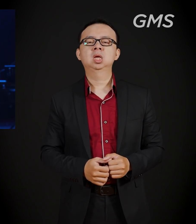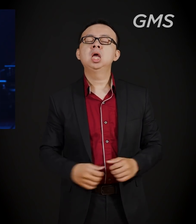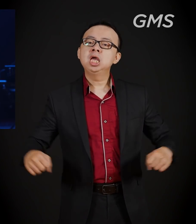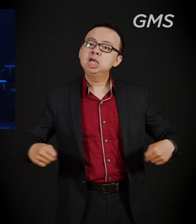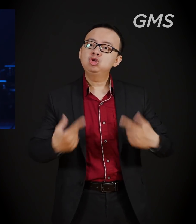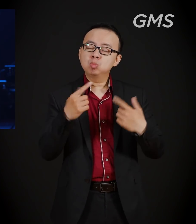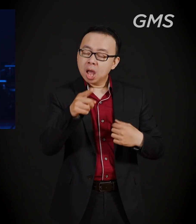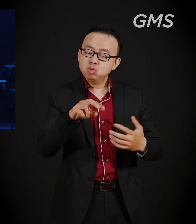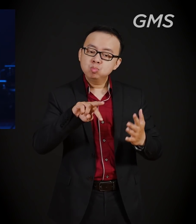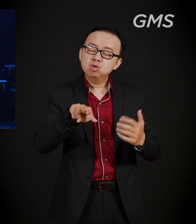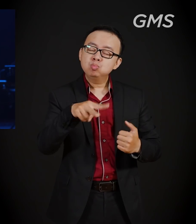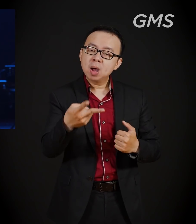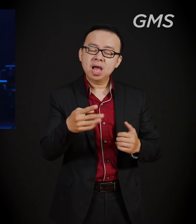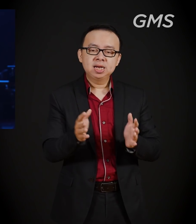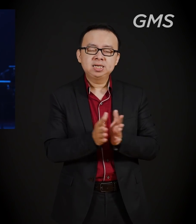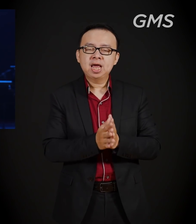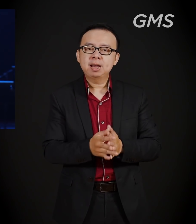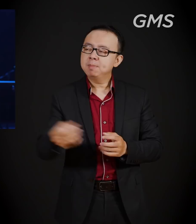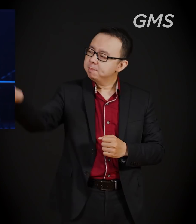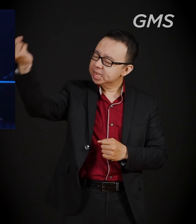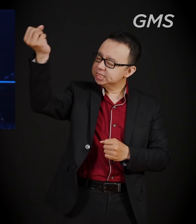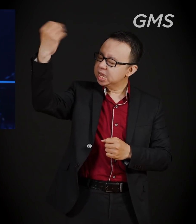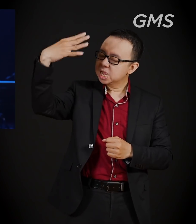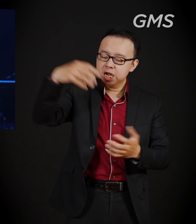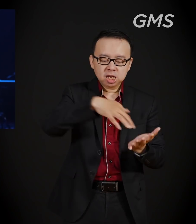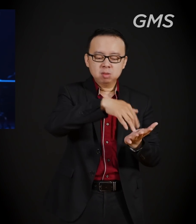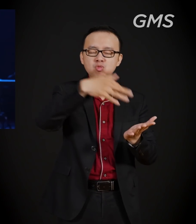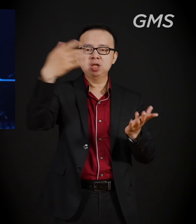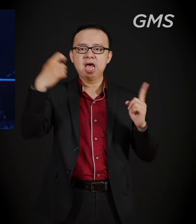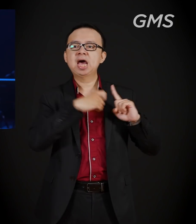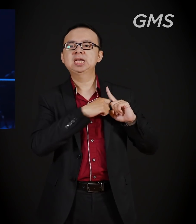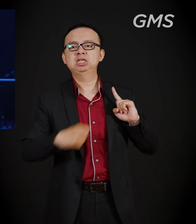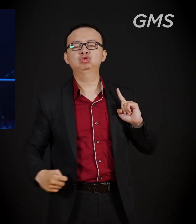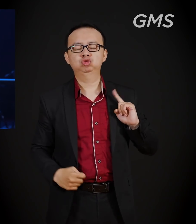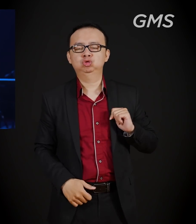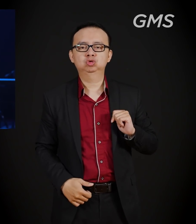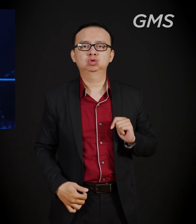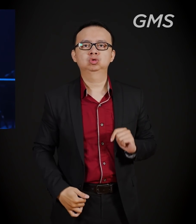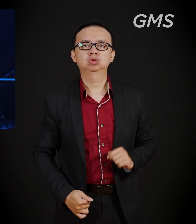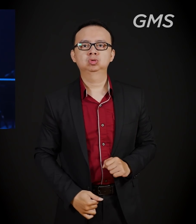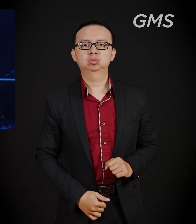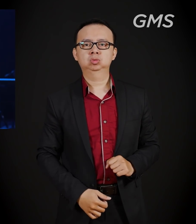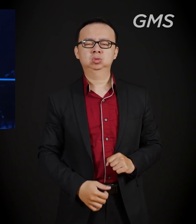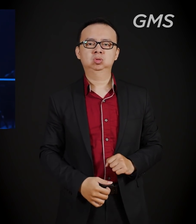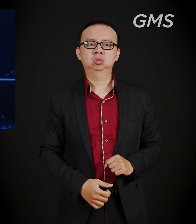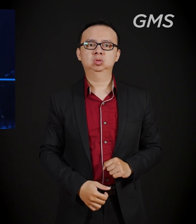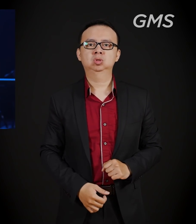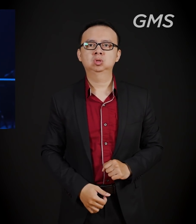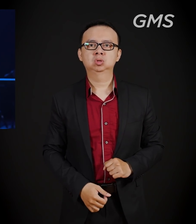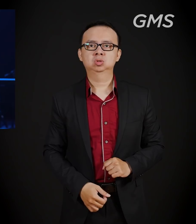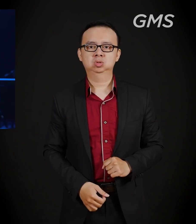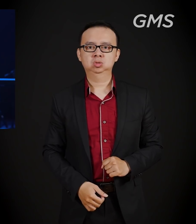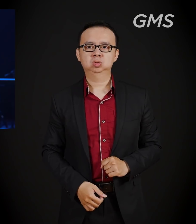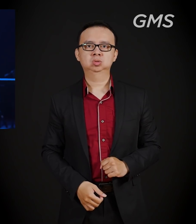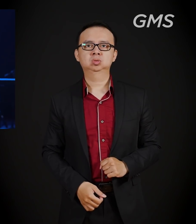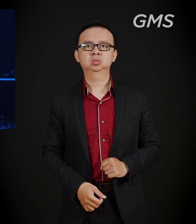memancarkan kemuliaan Kristus. Ditulis bukan dengan tinta, tetapi dengan roh dari Allah yang hidup. Bukan dengan loloh batu, melainkan pada loloh daging,